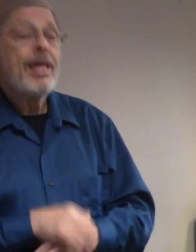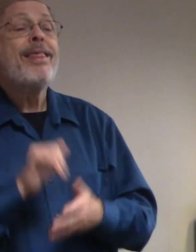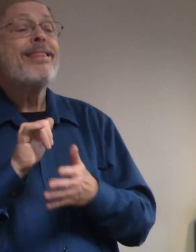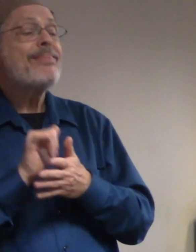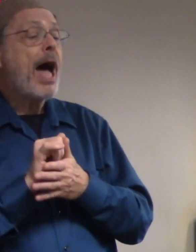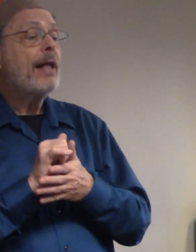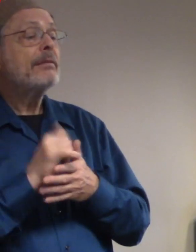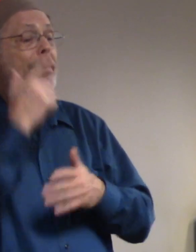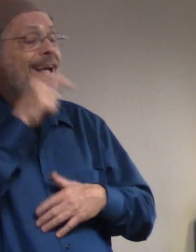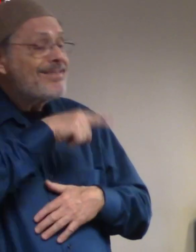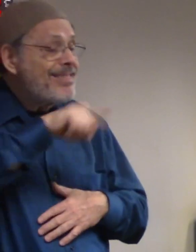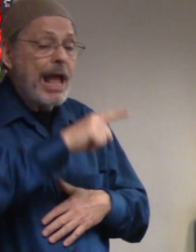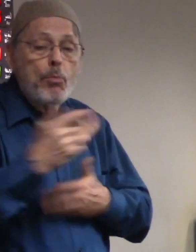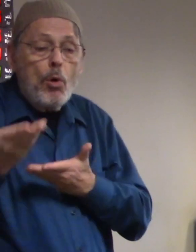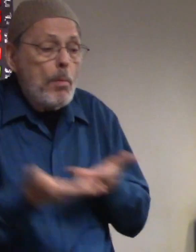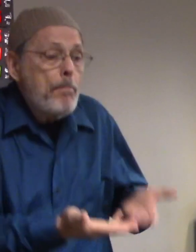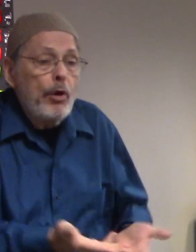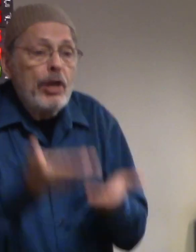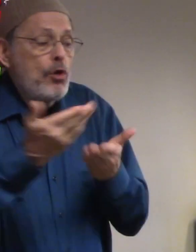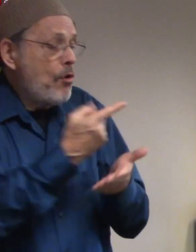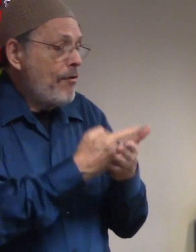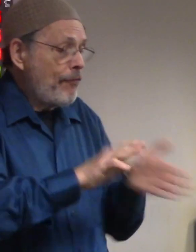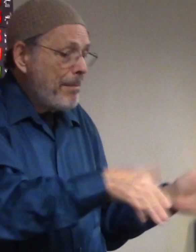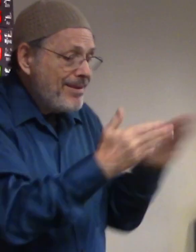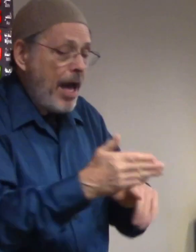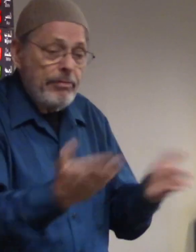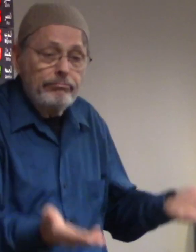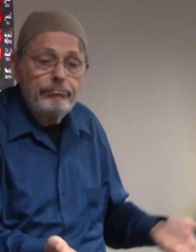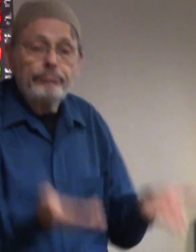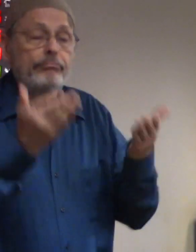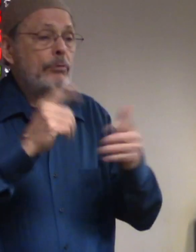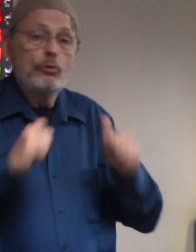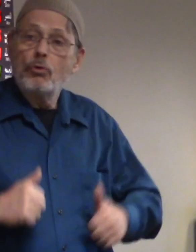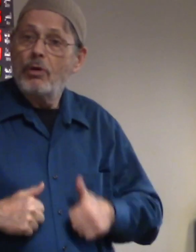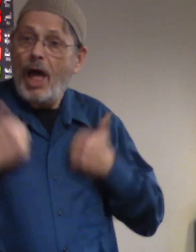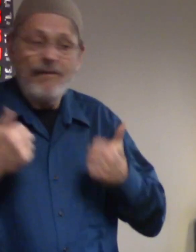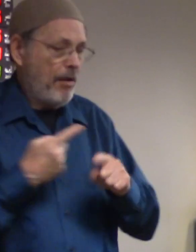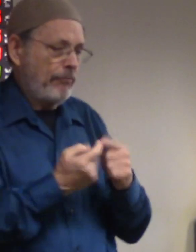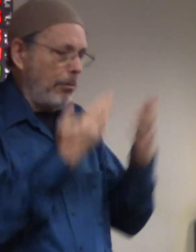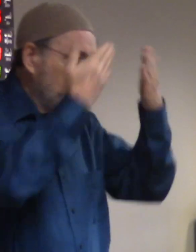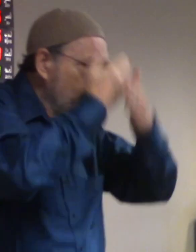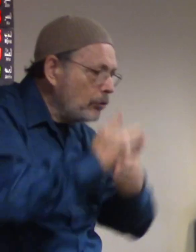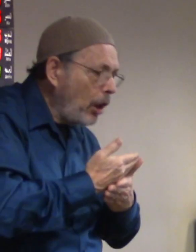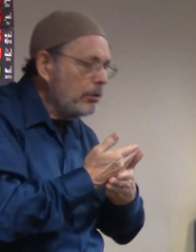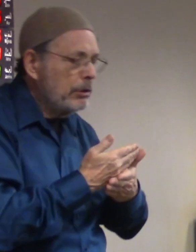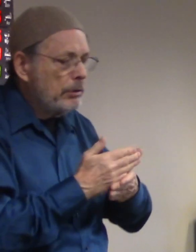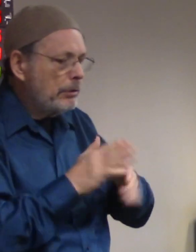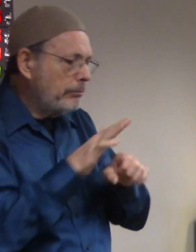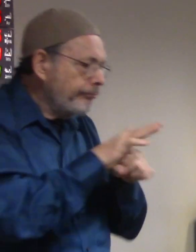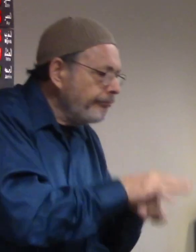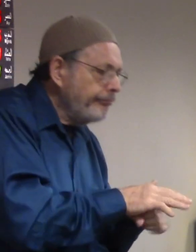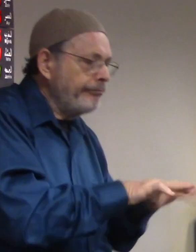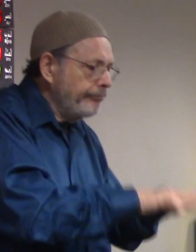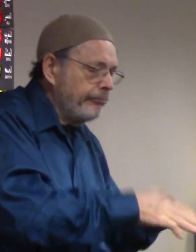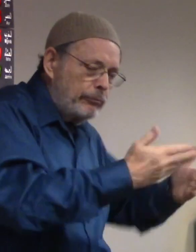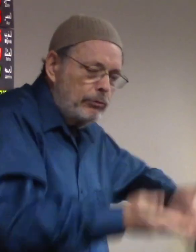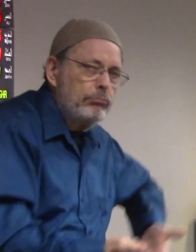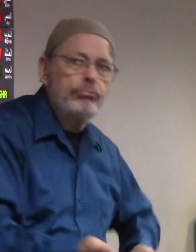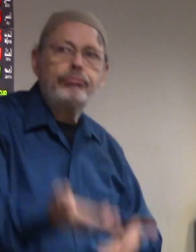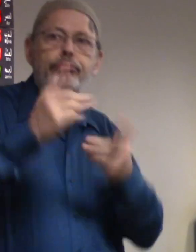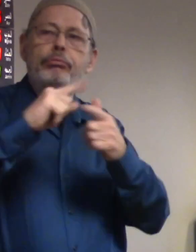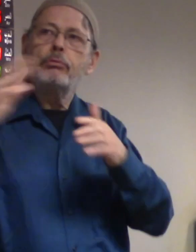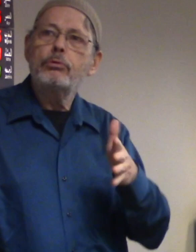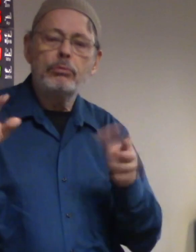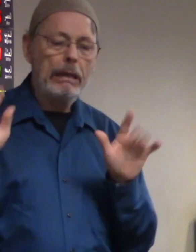bring you from death to life, to remove you, to take you from ظُلُمَات, from darkness and into light. And